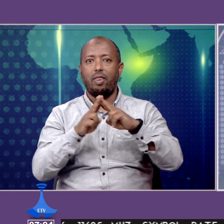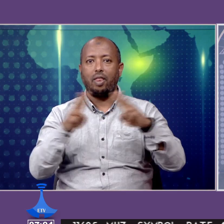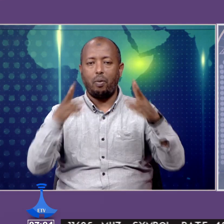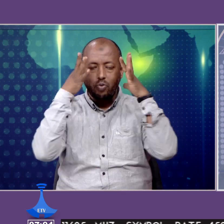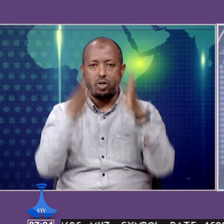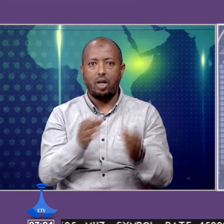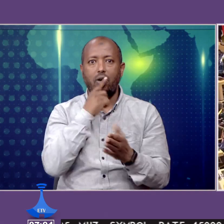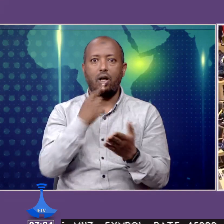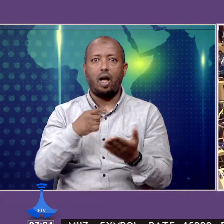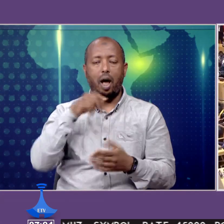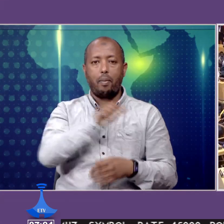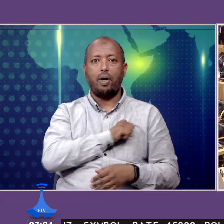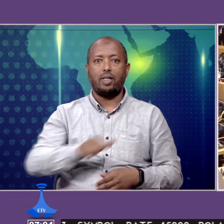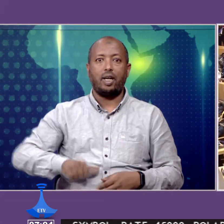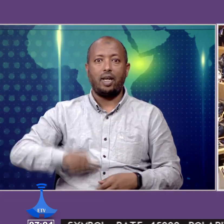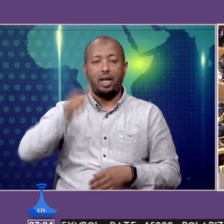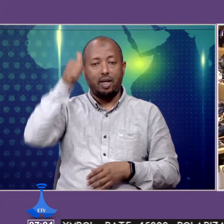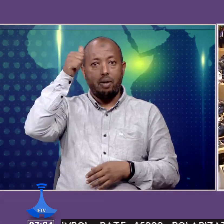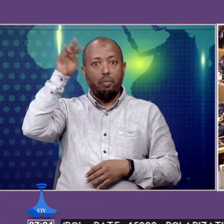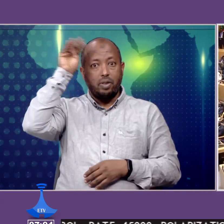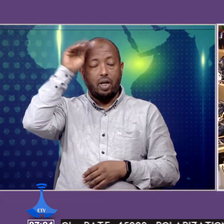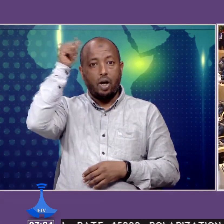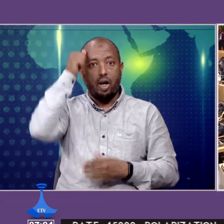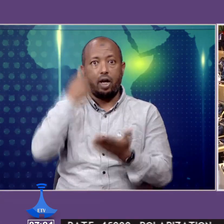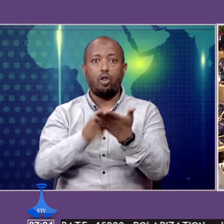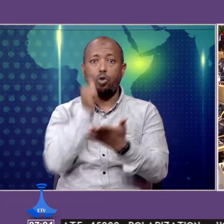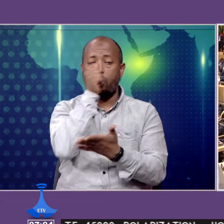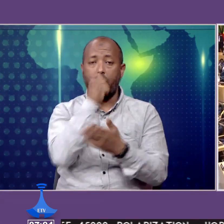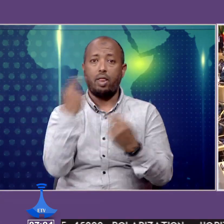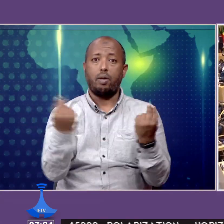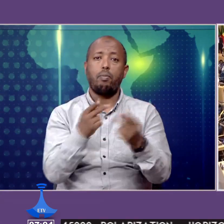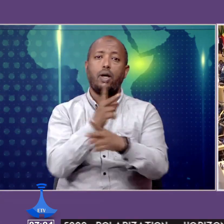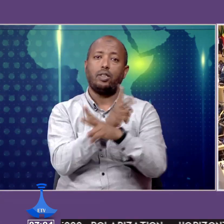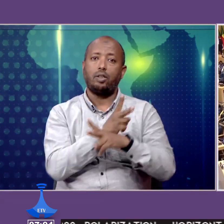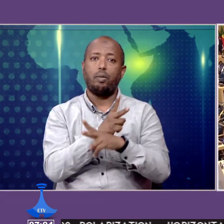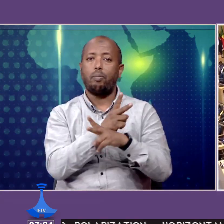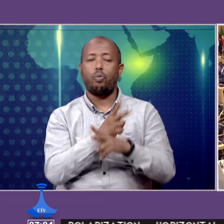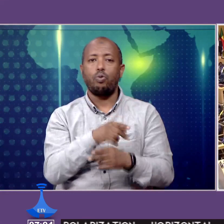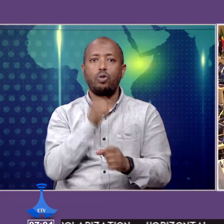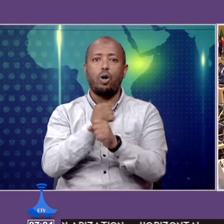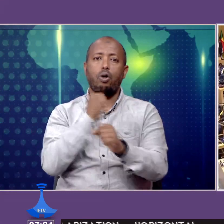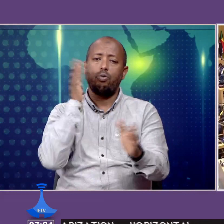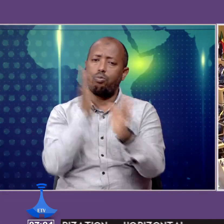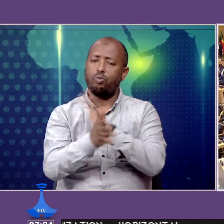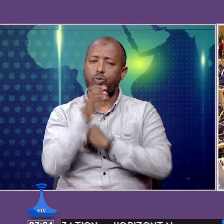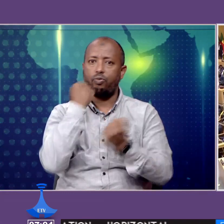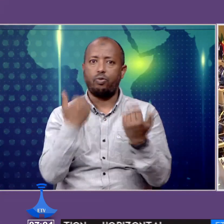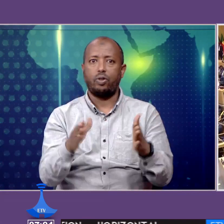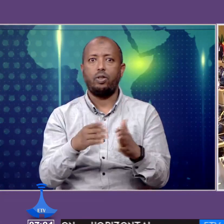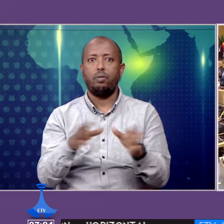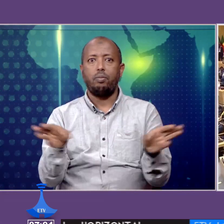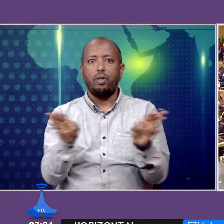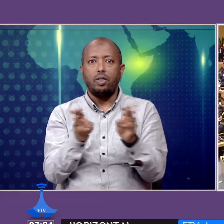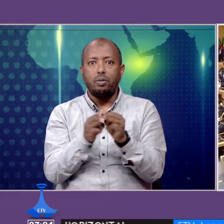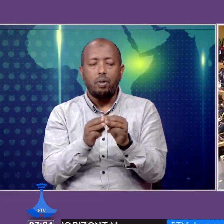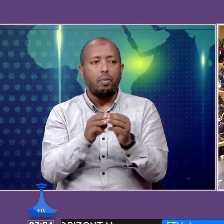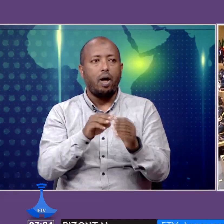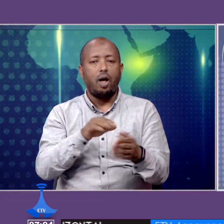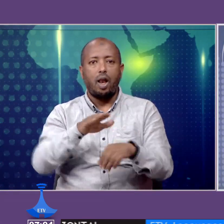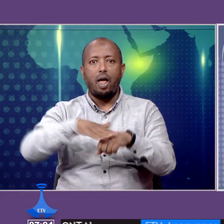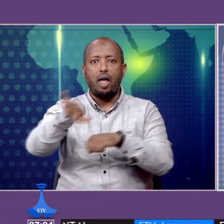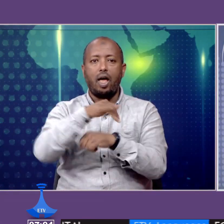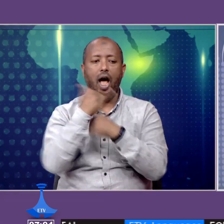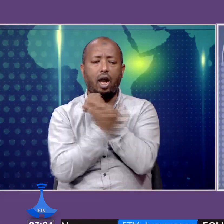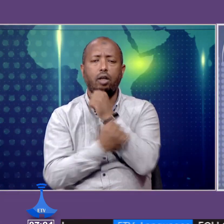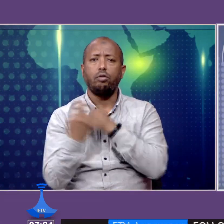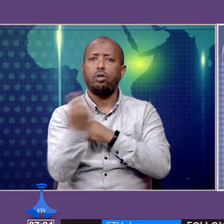አምባሳደር ምስጋኑ አርጋ እንደሚሉት በጉባኤው የኢትዮጵያን ጥቅም የሚያስጠብቁ ስራዎች ተሰርተዋል። በስብሰባዎቹ የአገራችን ጥቅም ሳይሸራረፉ